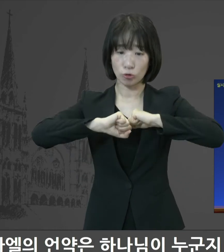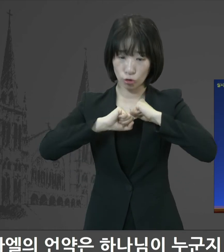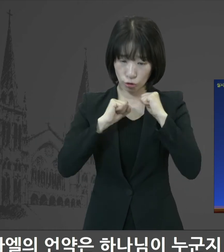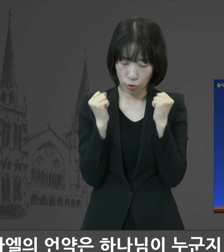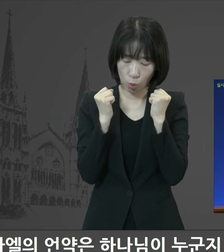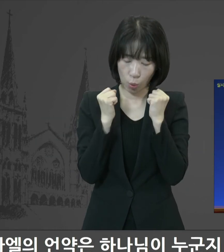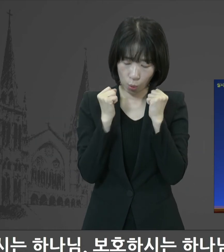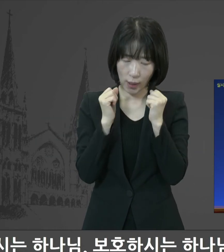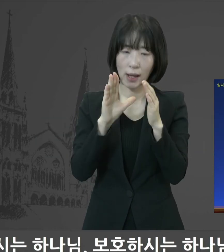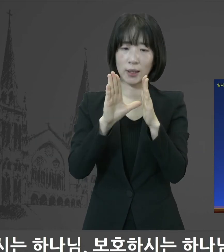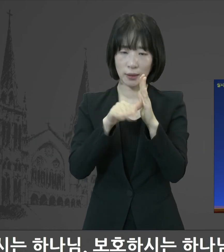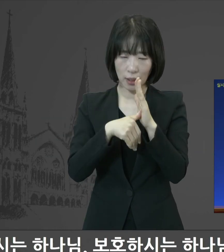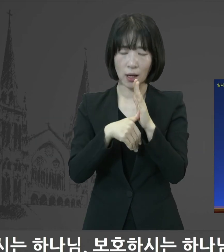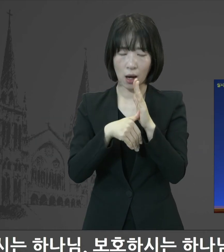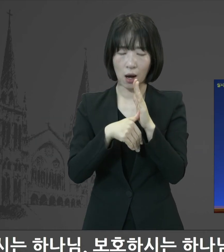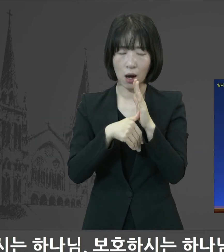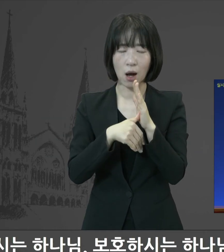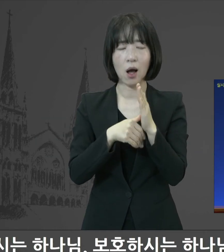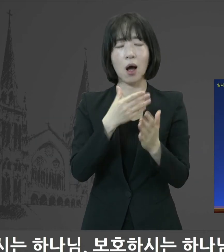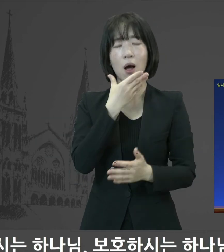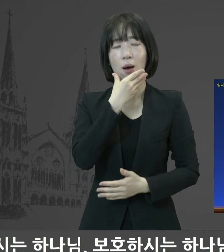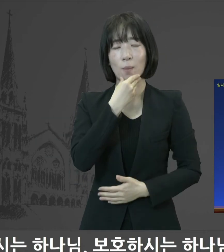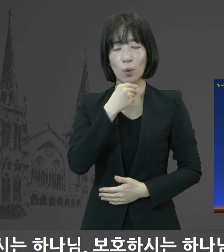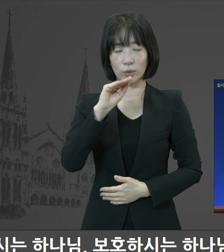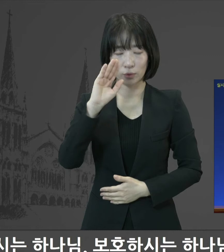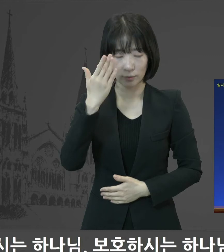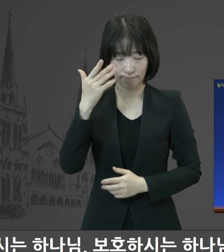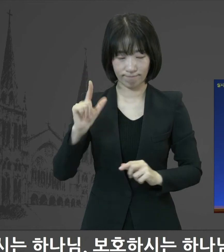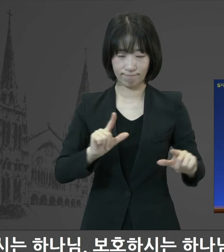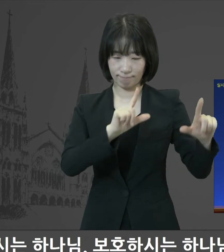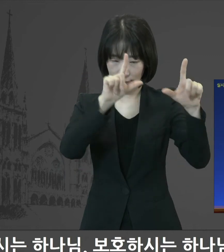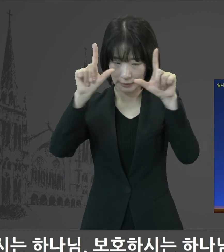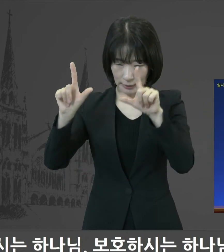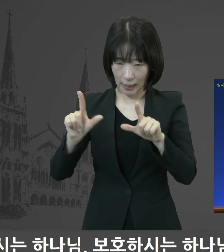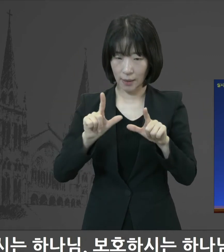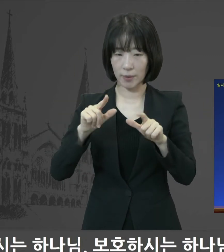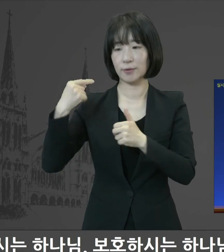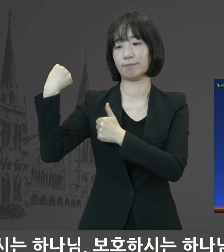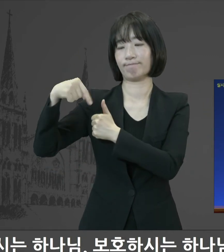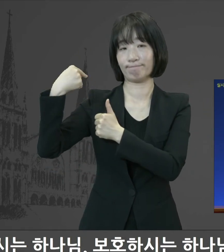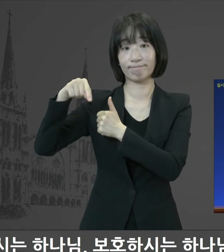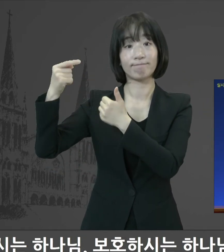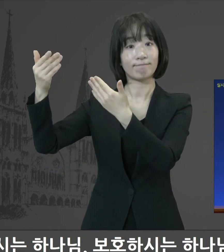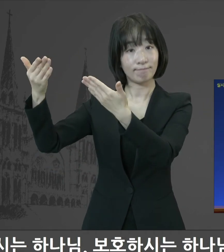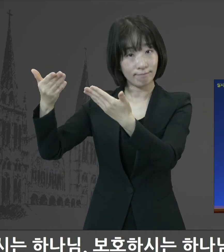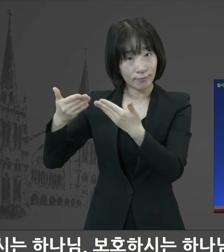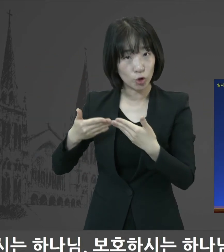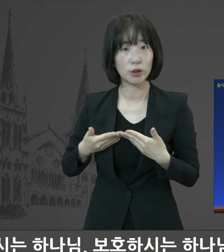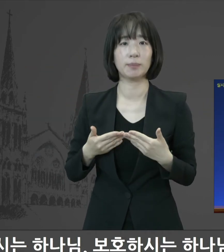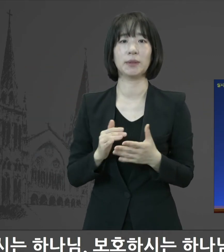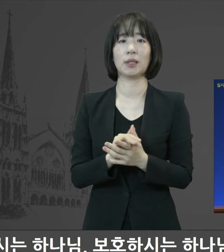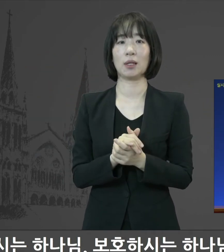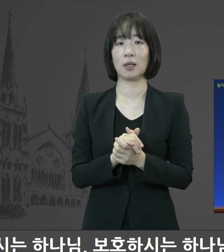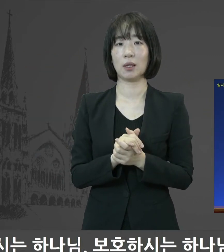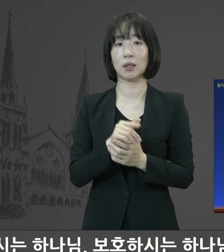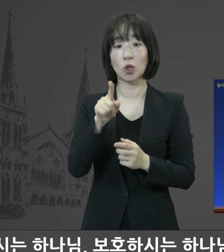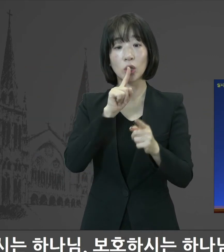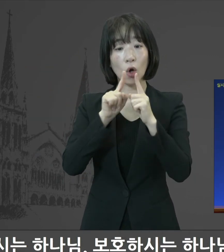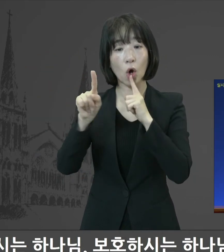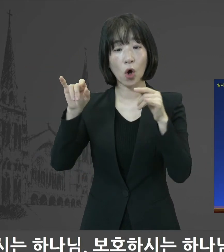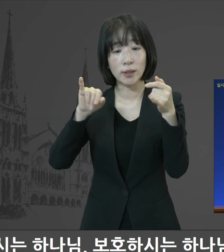것이 의미 있고 복된 사실이라는 것을 알려주시고, 그 다음 그 언약을